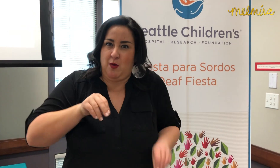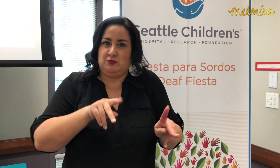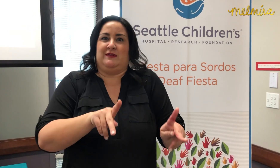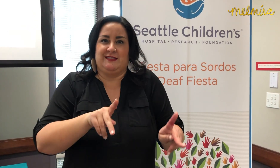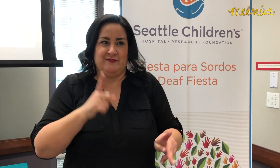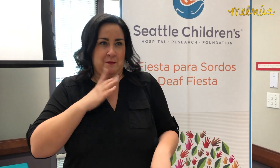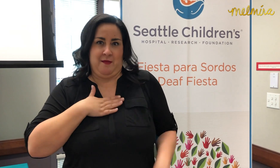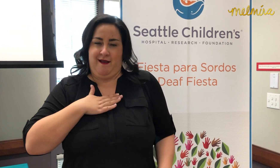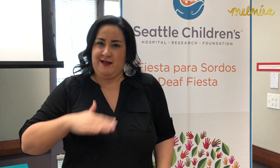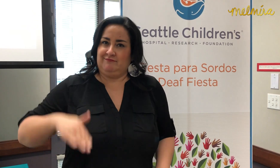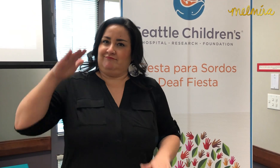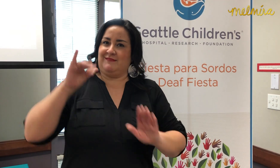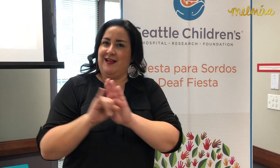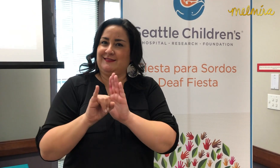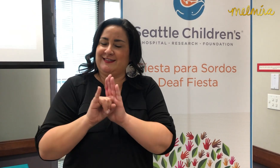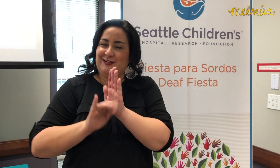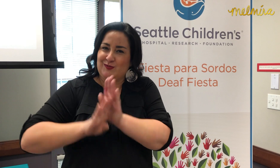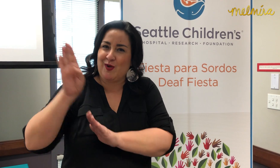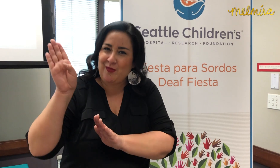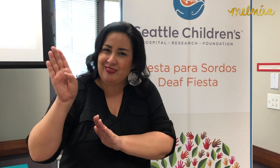un grupo de madres y ese es su grupo.